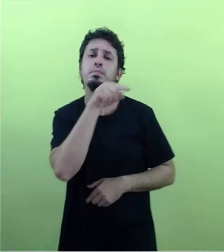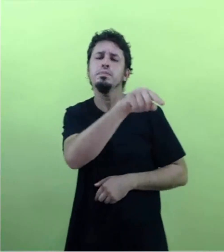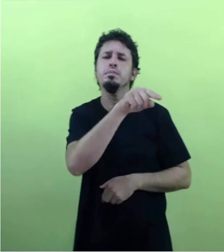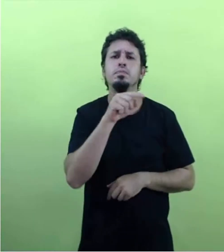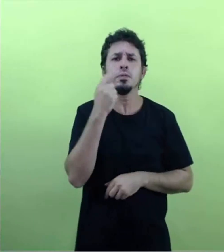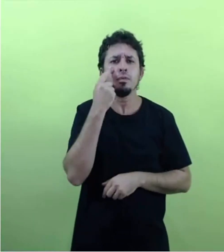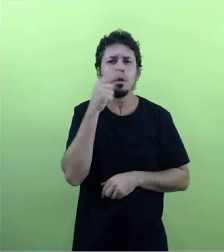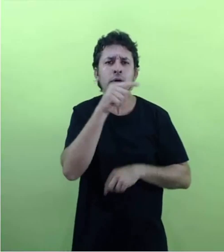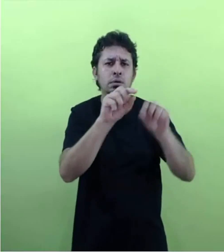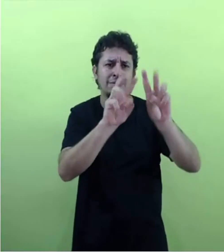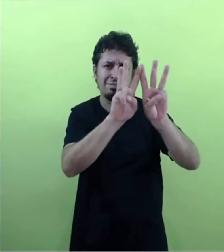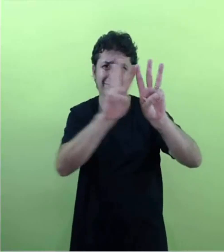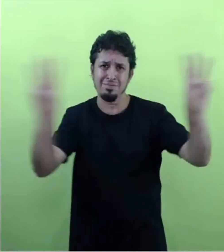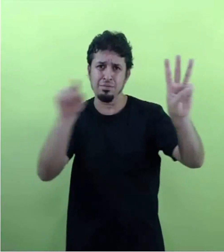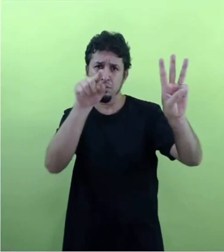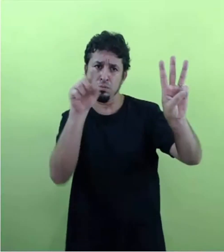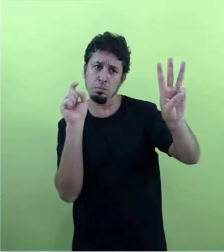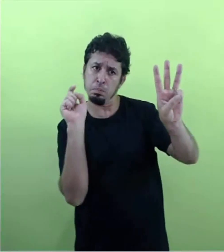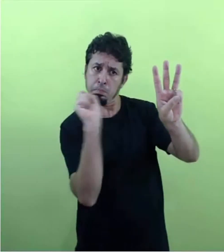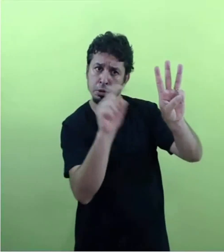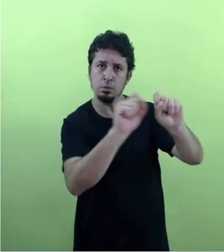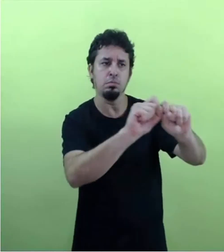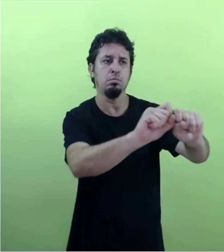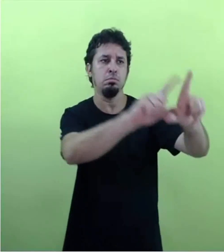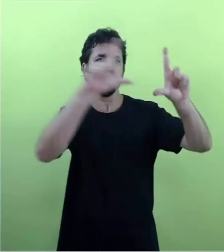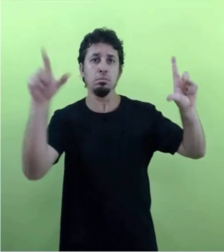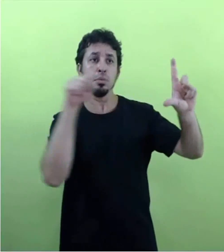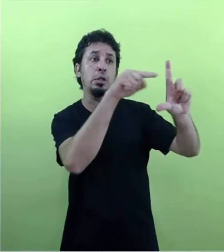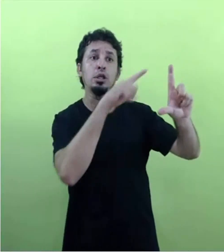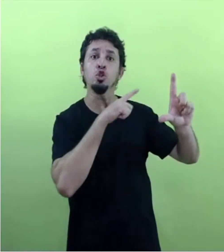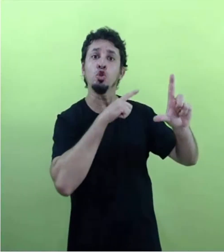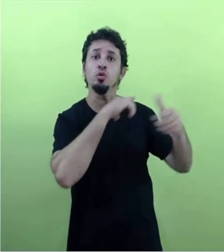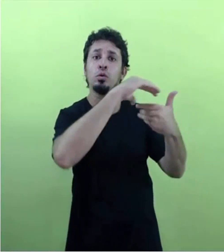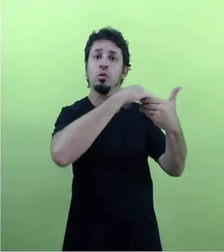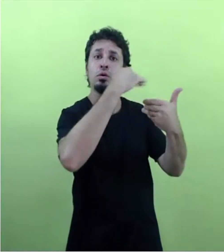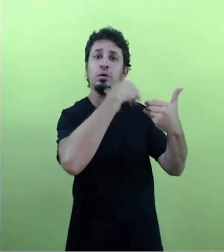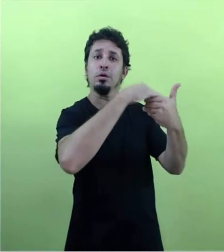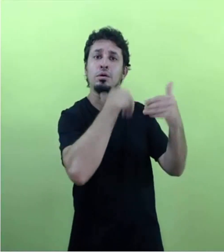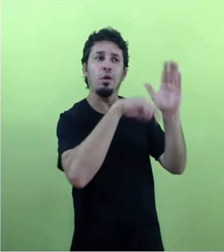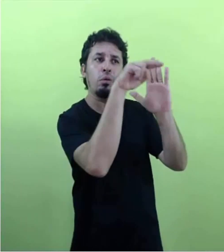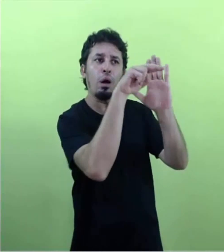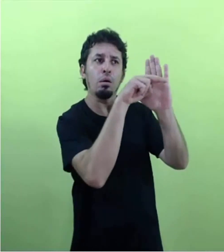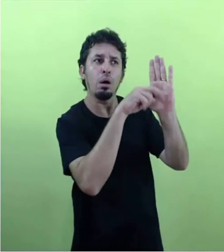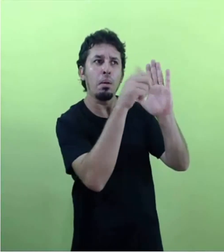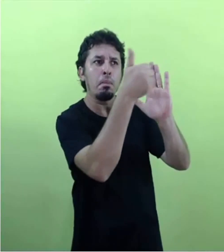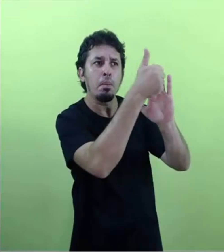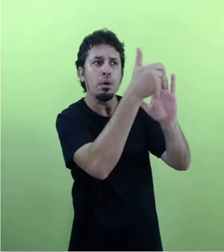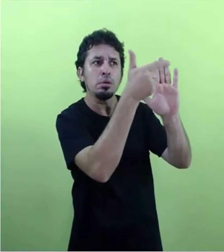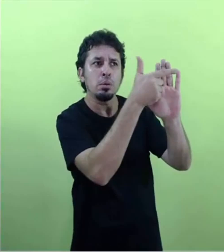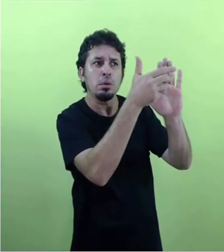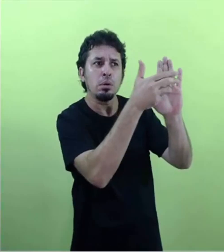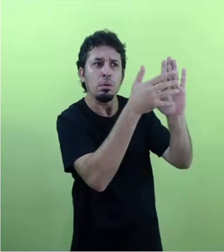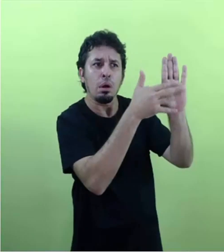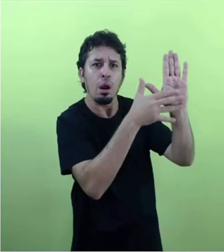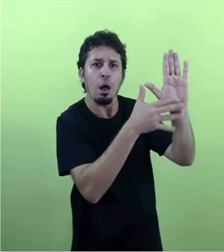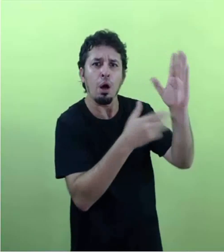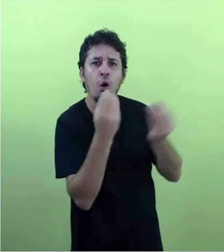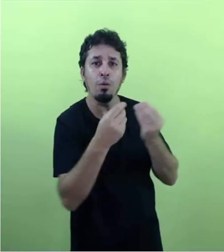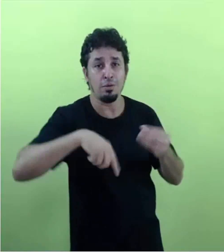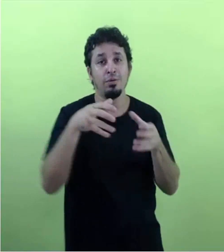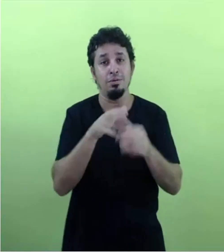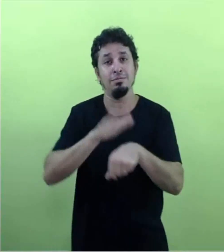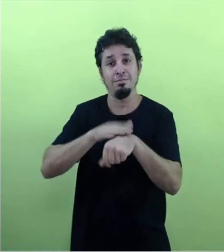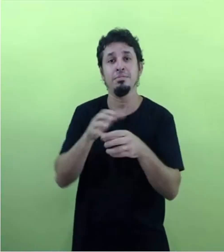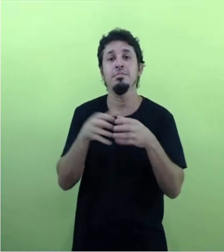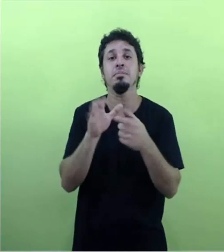endereço menor que. A seguir apresentam-se algumas normas estabelecidas a partir da investigação conduzida